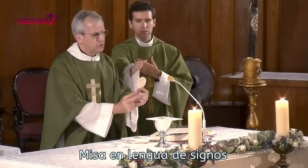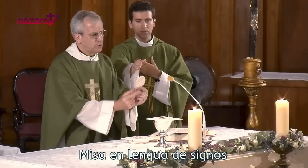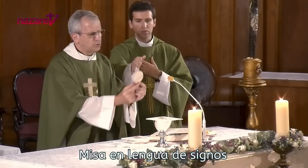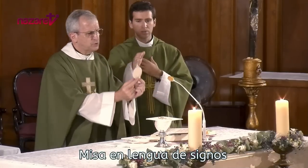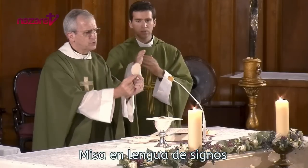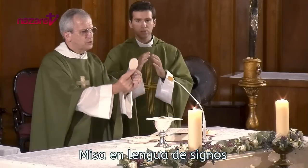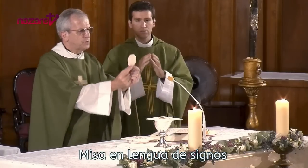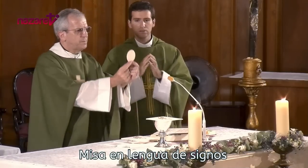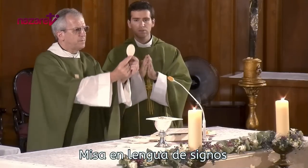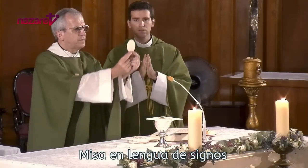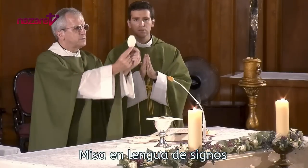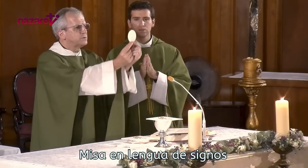vosotros.